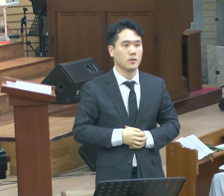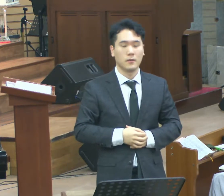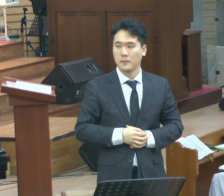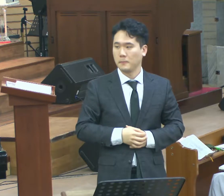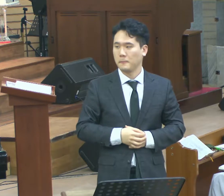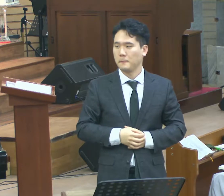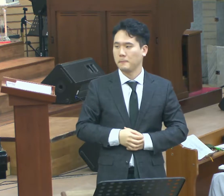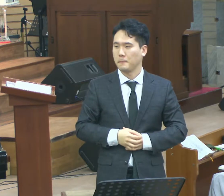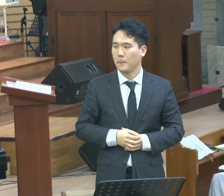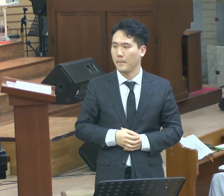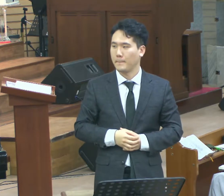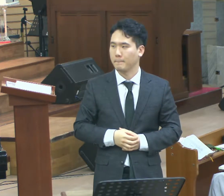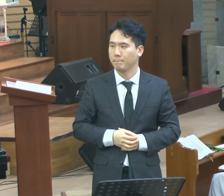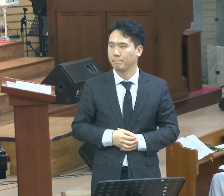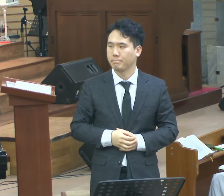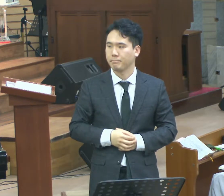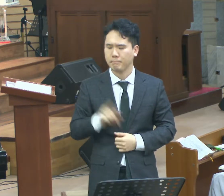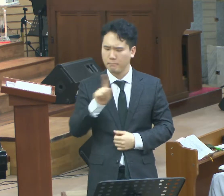멀리 광명에서